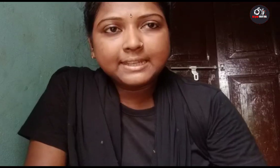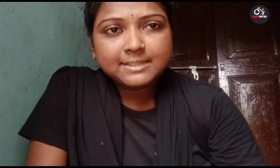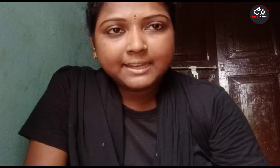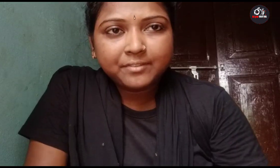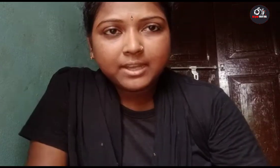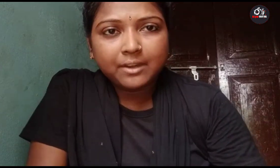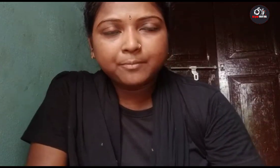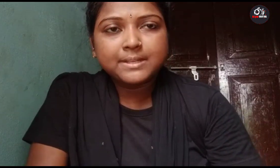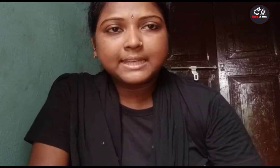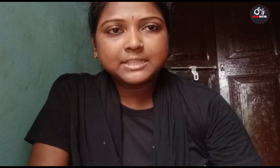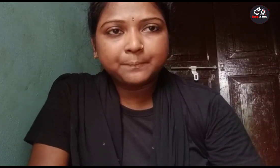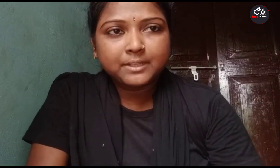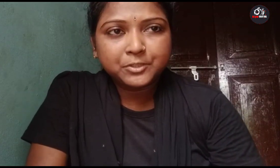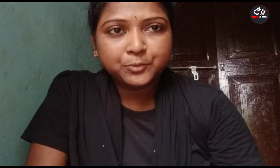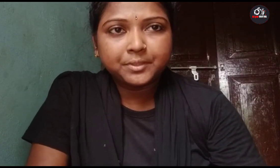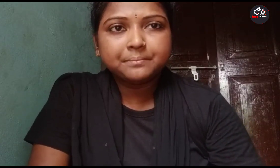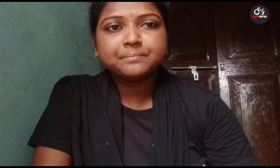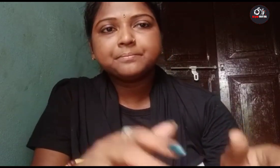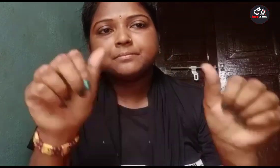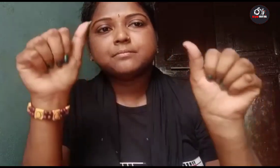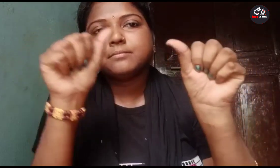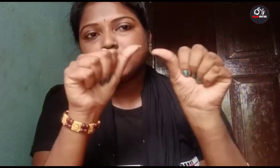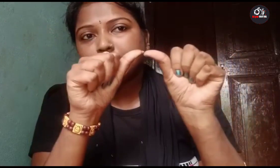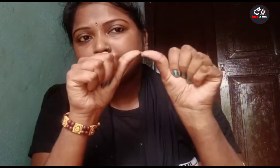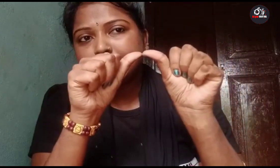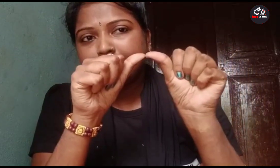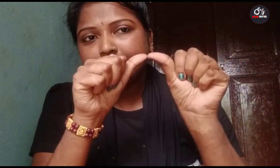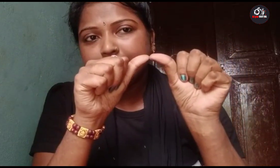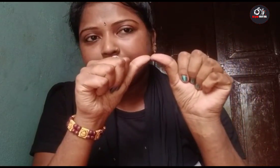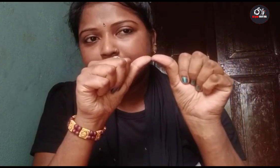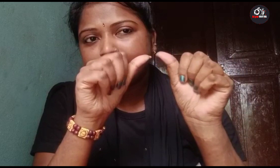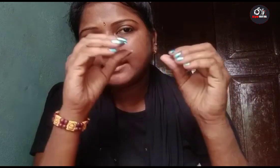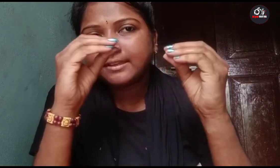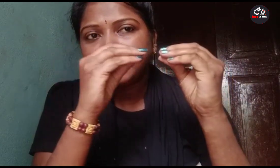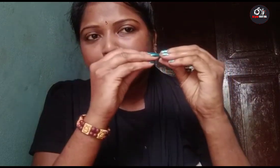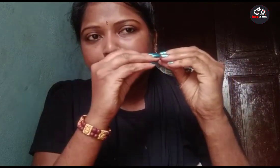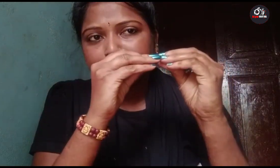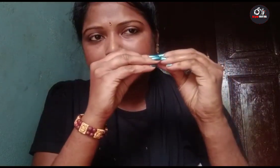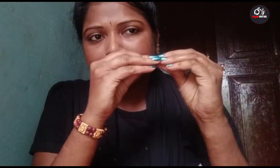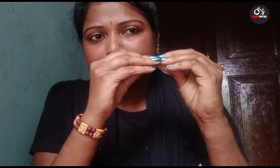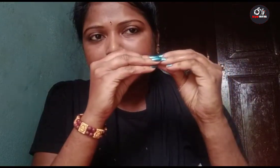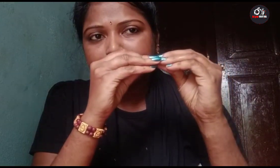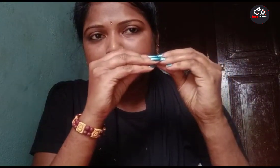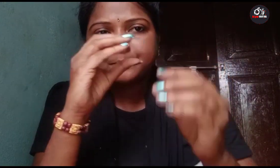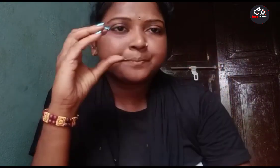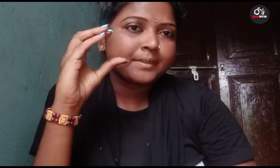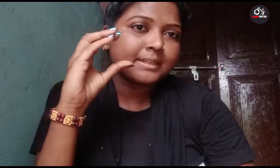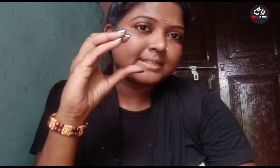ఏం సైన్ లాంగ్వేజ్లో ఆల్ఫాబెట్స్ ఎలా చెప్పాలో నేర్చుకుందాం. ఏ బి సి